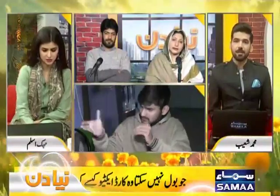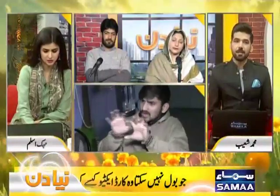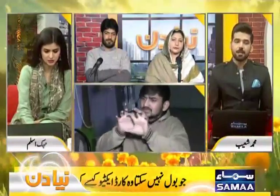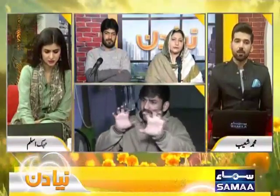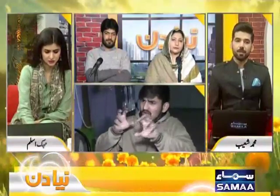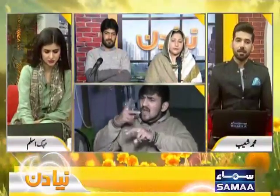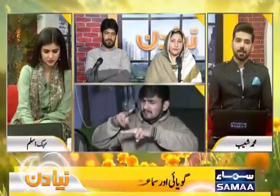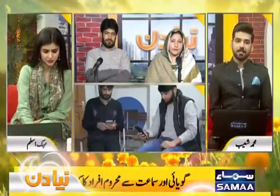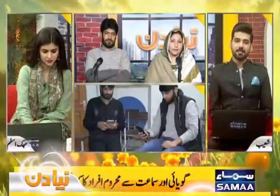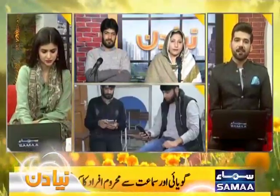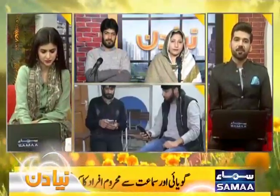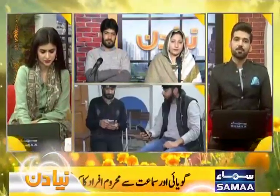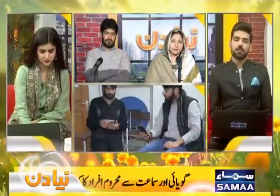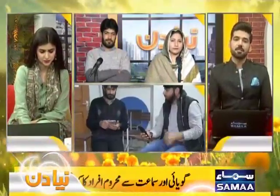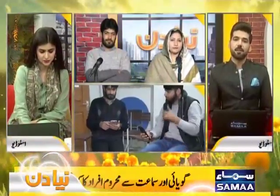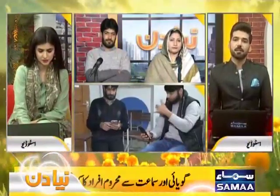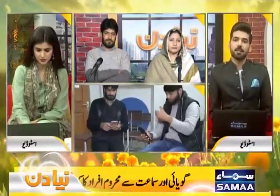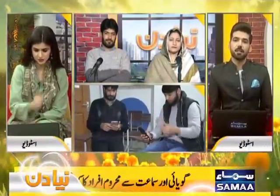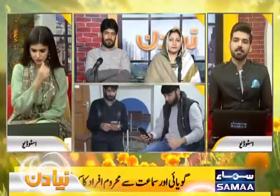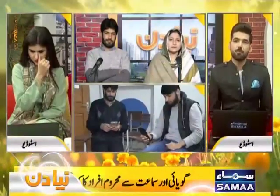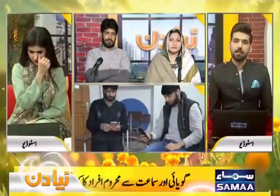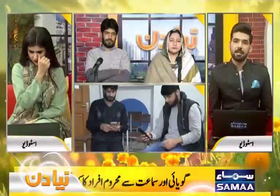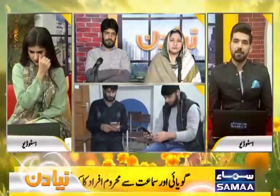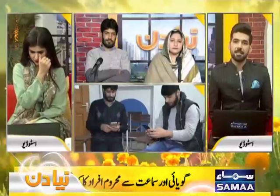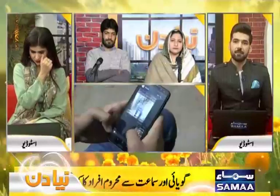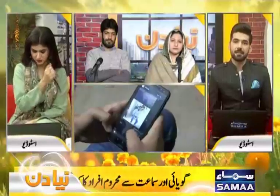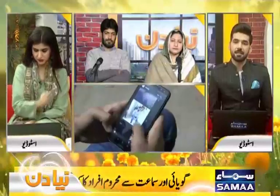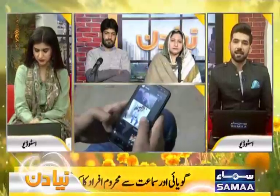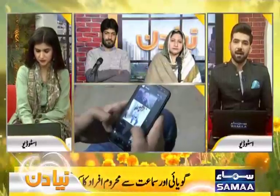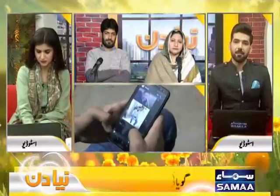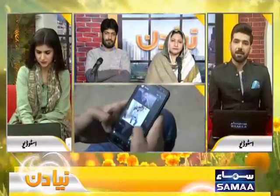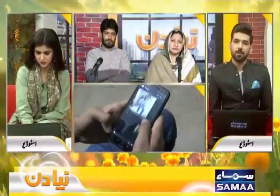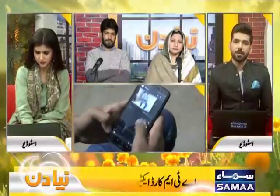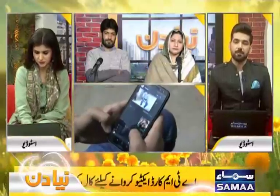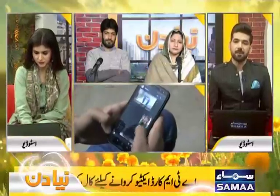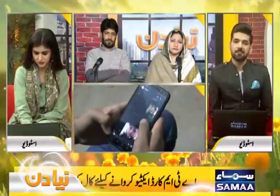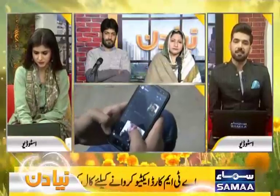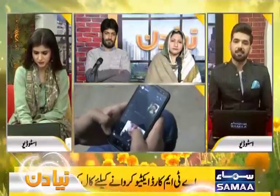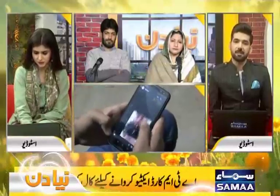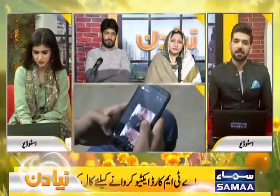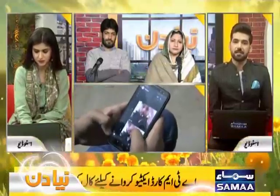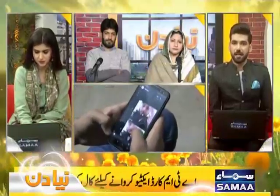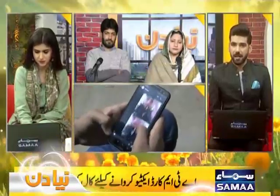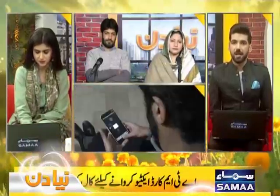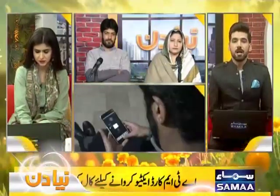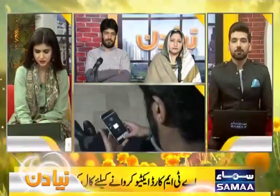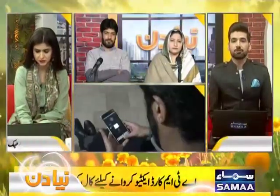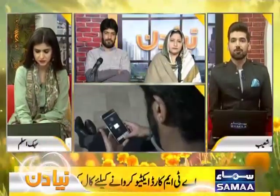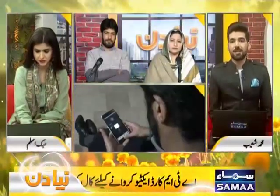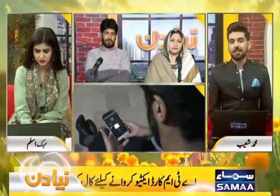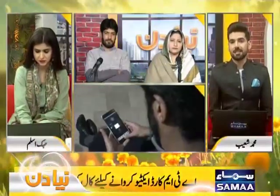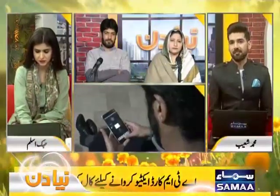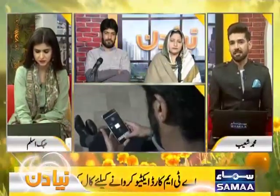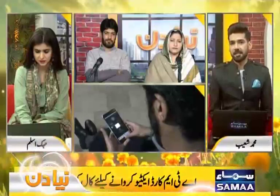आपने ग्लोबल नीड्स जिस तरह एड्रेस होते हैं उसकी बात की है, किसी मुल्क की अगर आप एग्जांपल दे सकेंगे, वहां पर अगर कोई पर्सन विद डिफरेंट एबिलिटी है तो